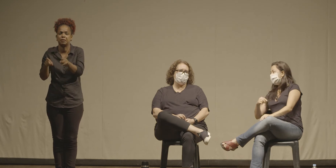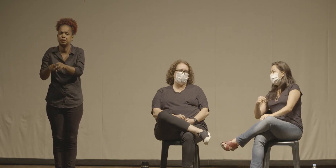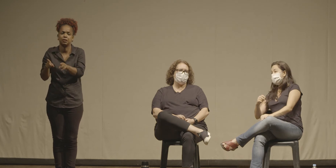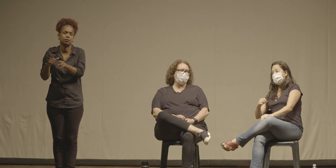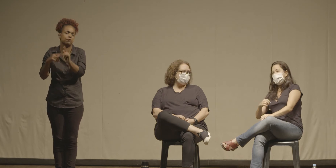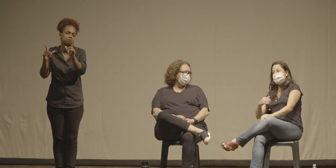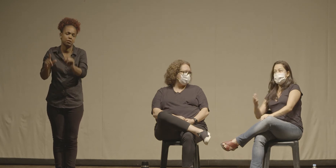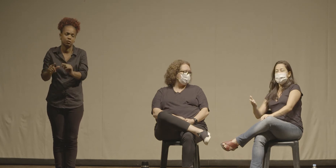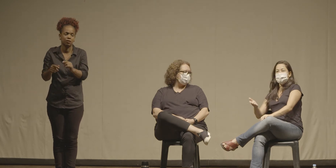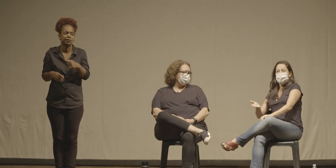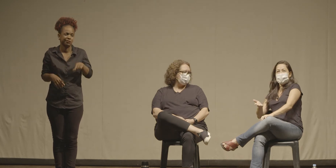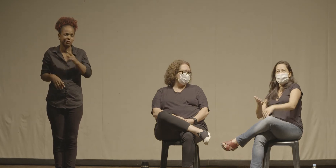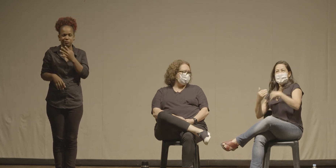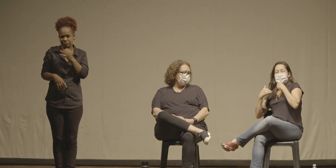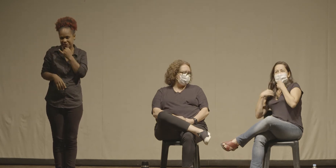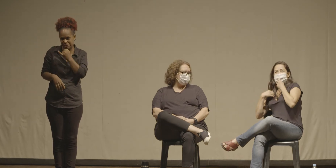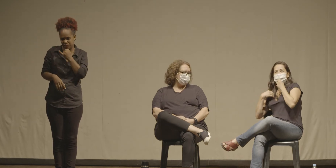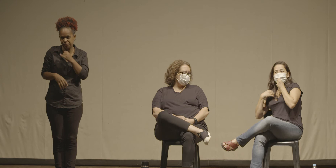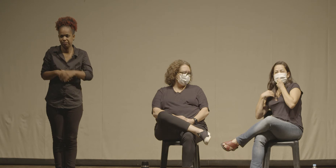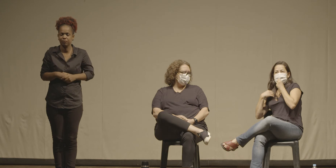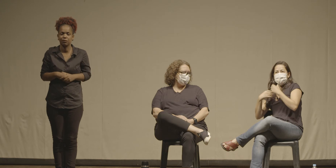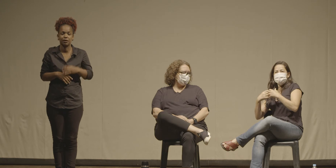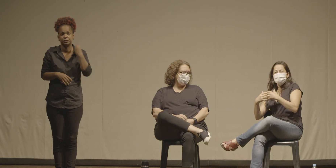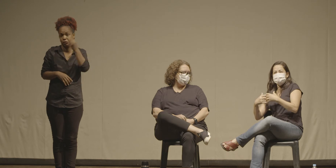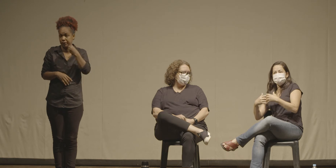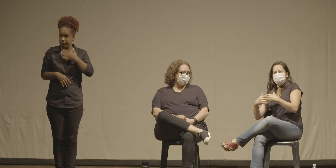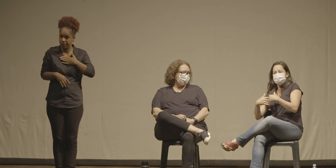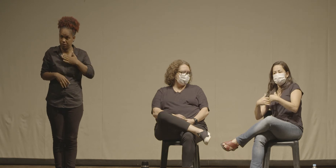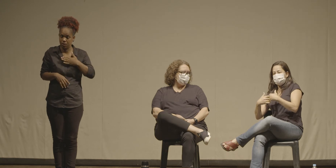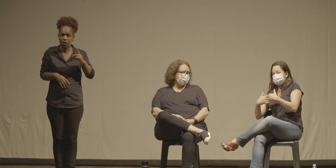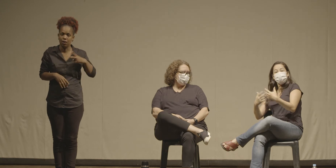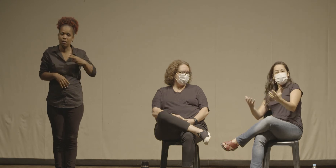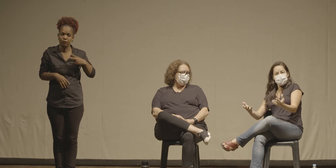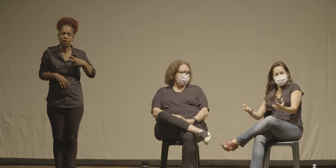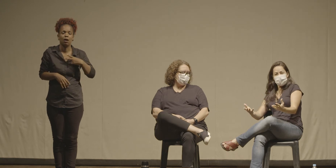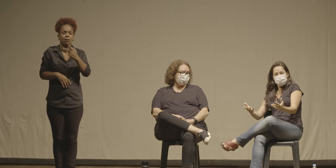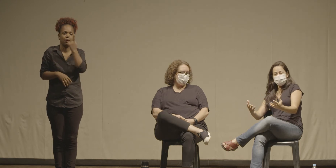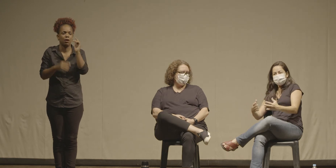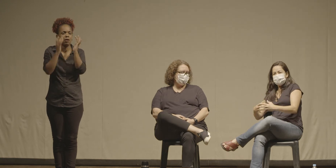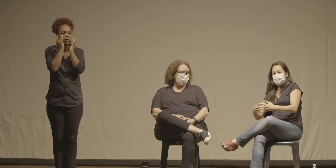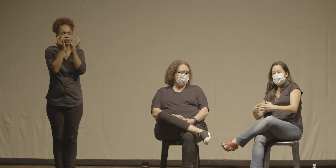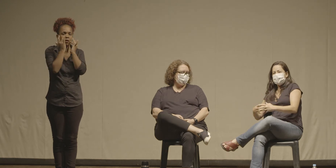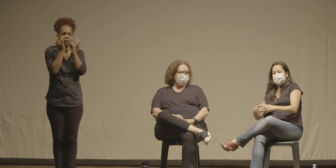Né? Por exemplo, eu vou dar a minha experiência como produtora